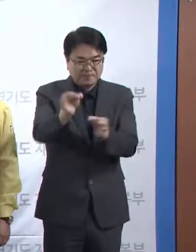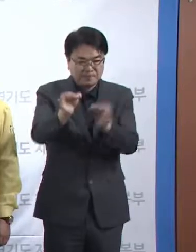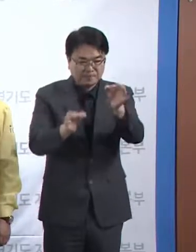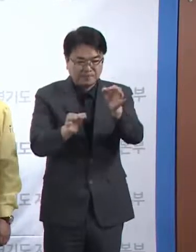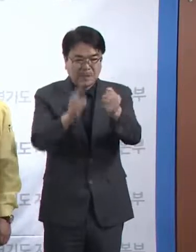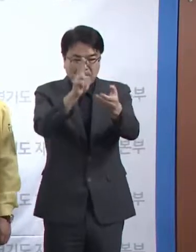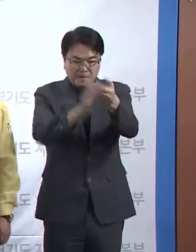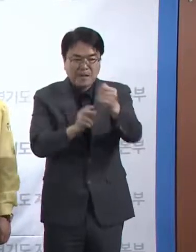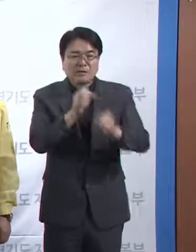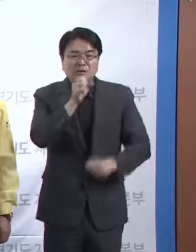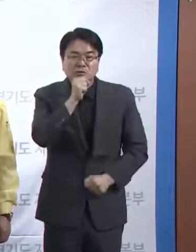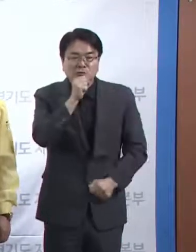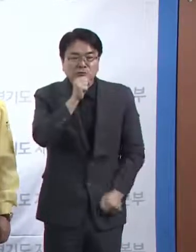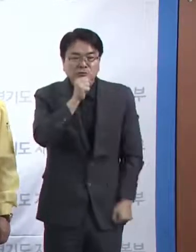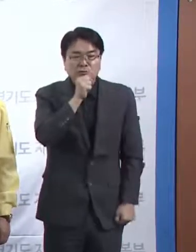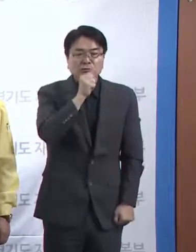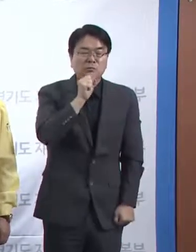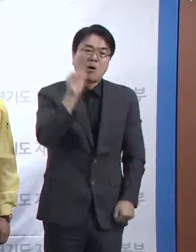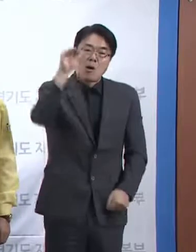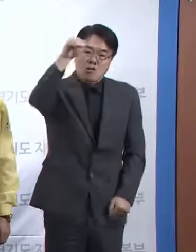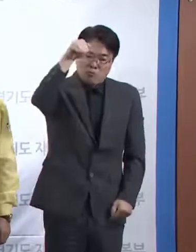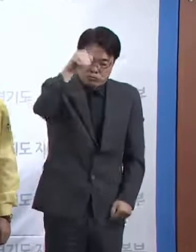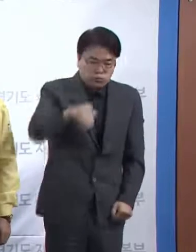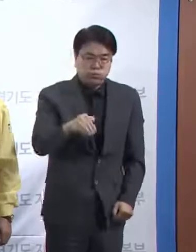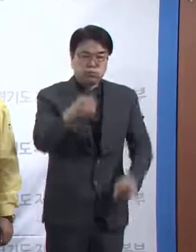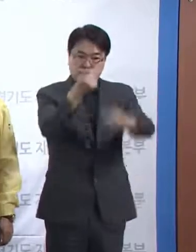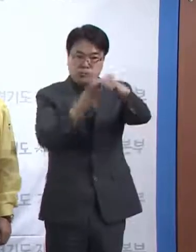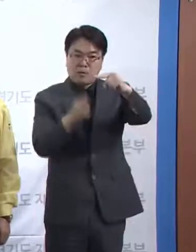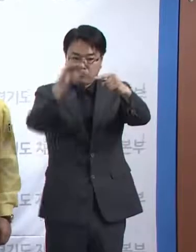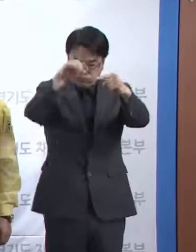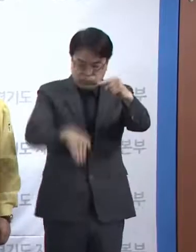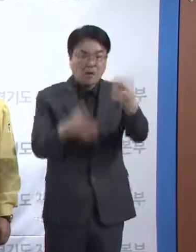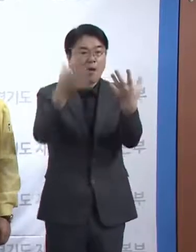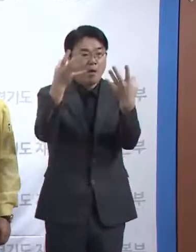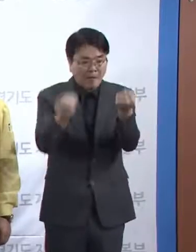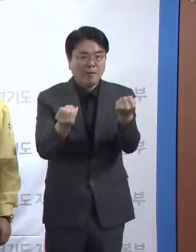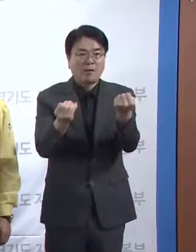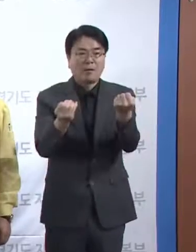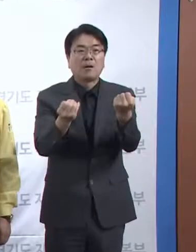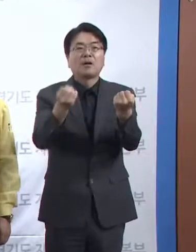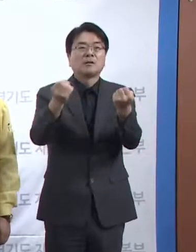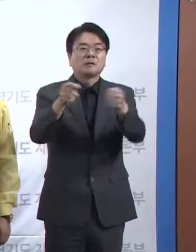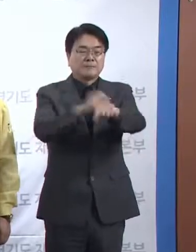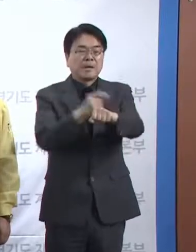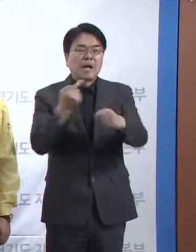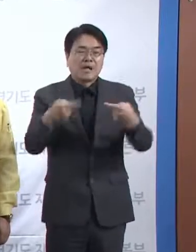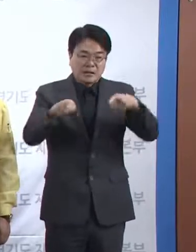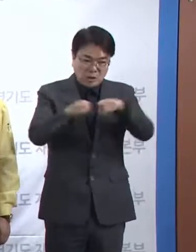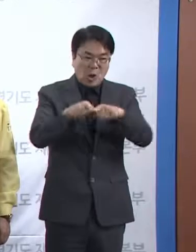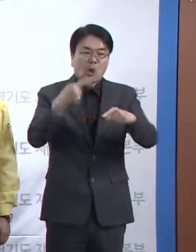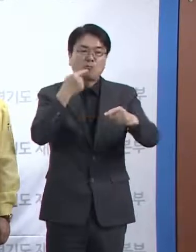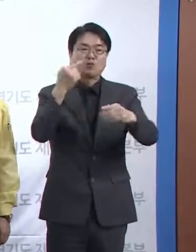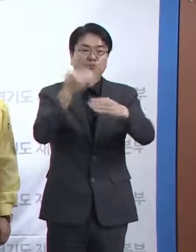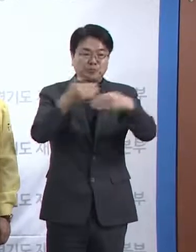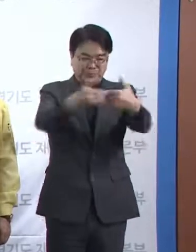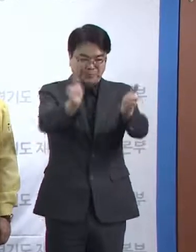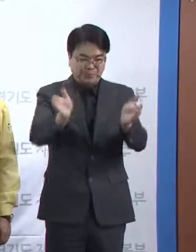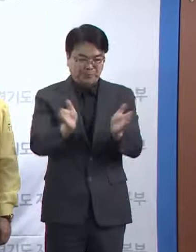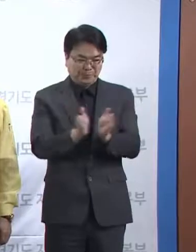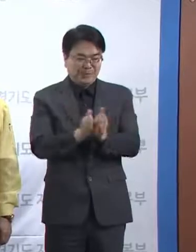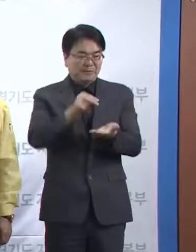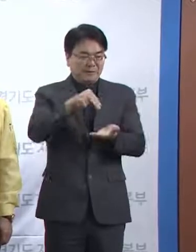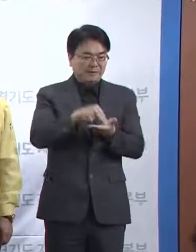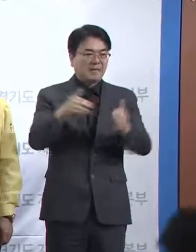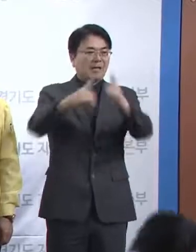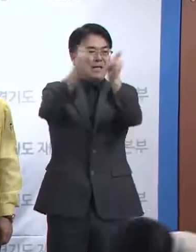응답이 60%나 됩니다. 경기도의회 더불어민주당은 코로나19 재확산에 따른 사회적